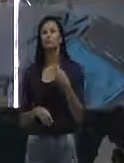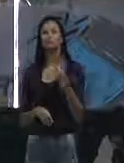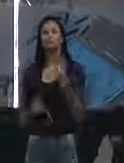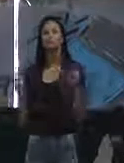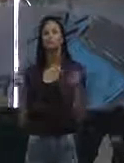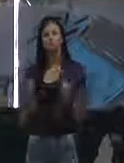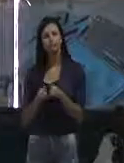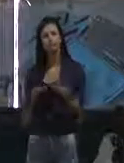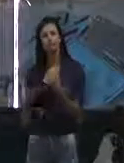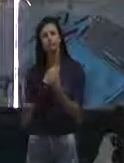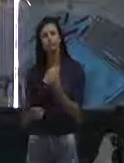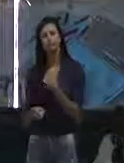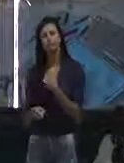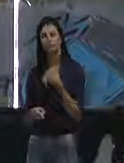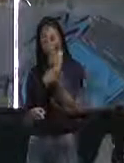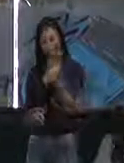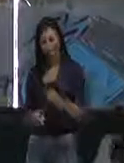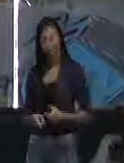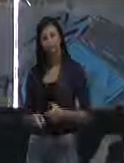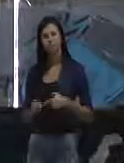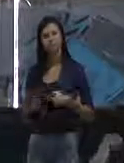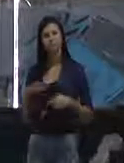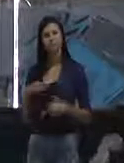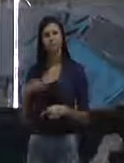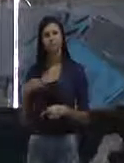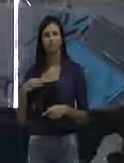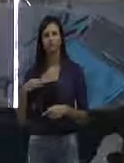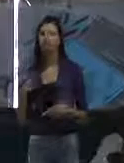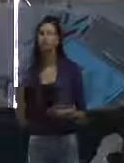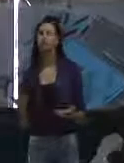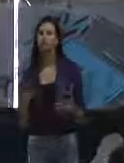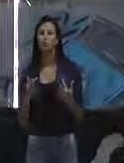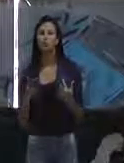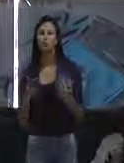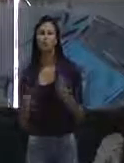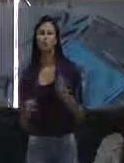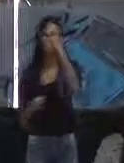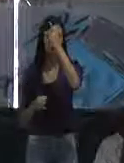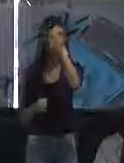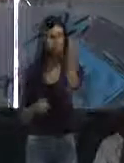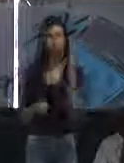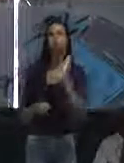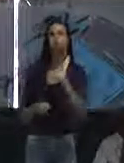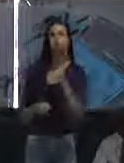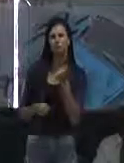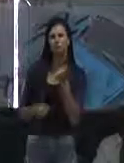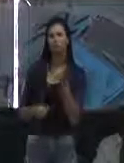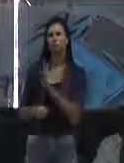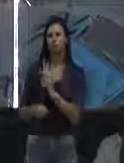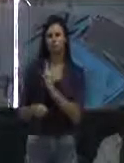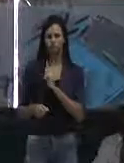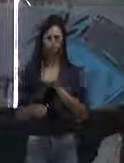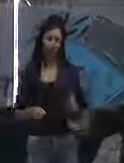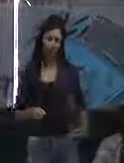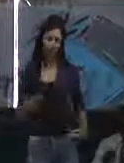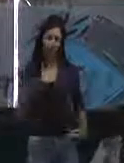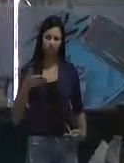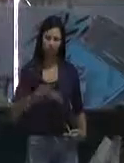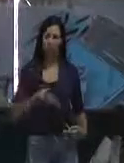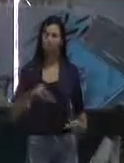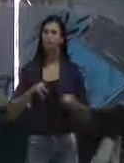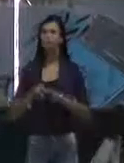sou solidário a todos aqueles que foram presidentes dessa casa e